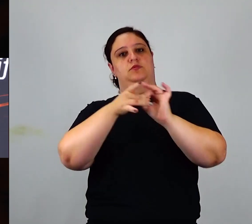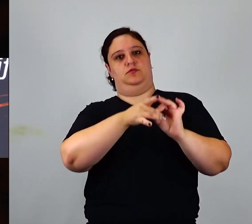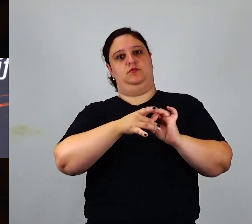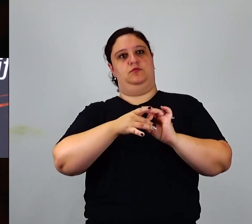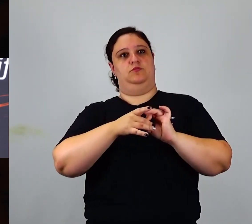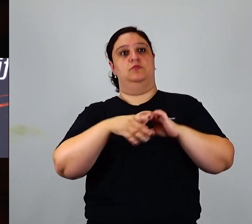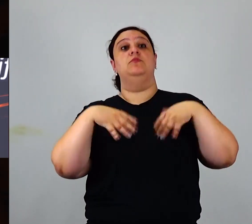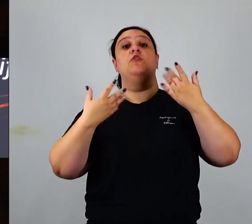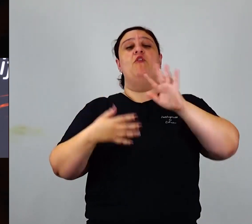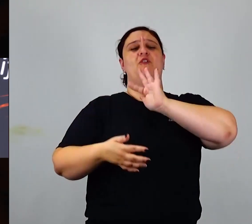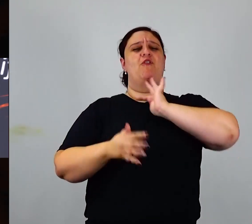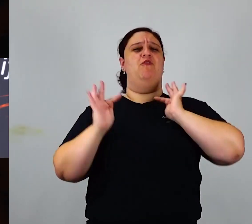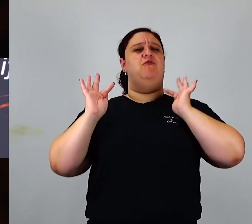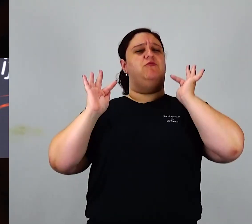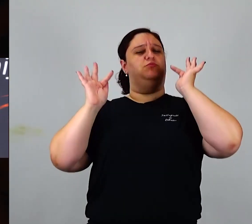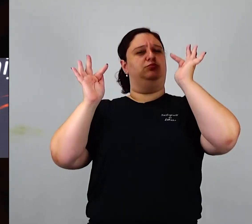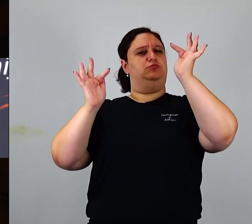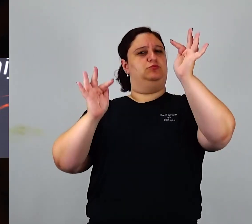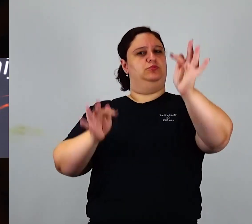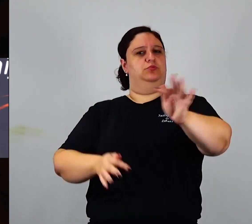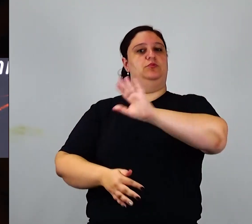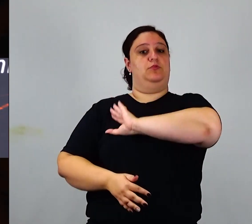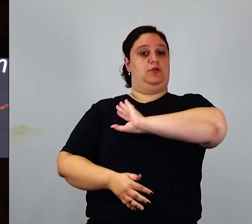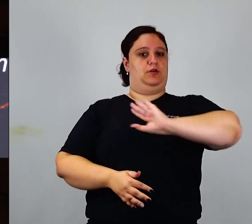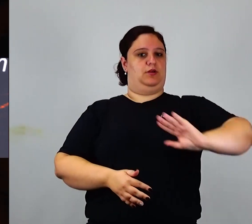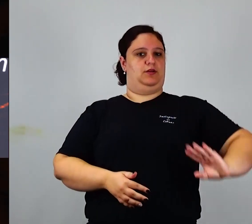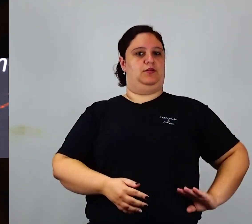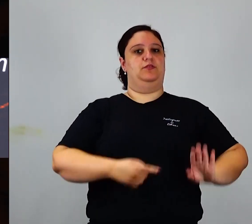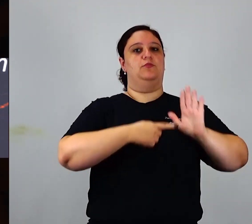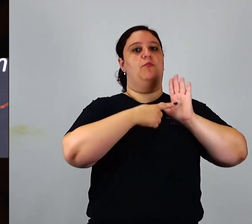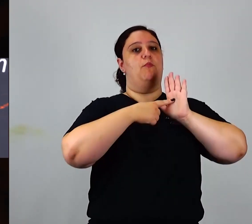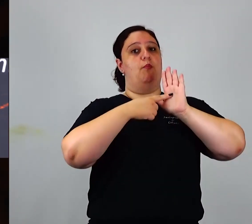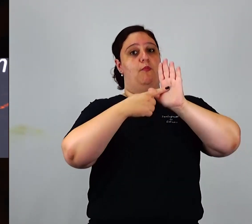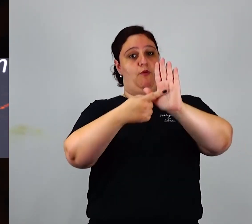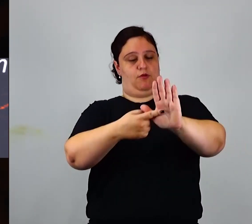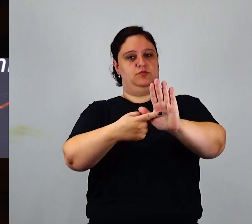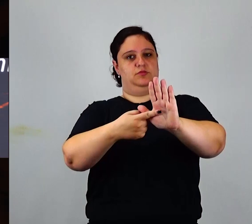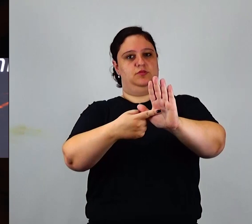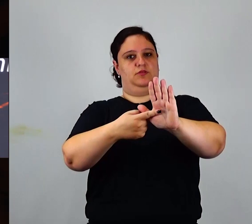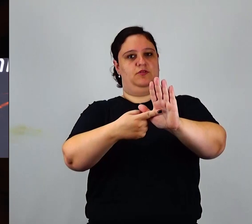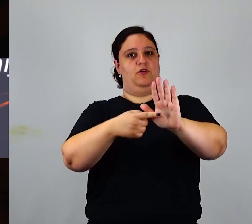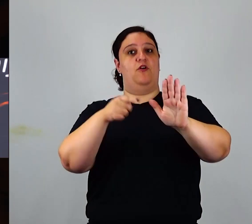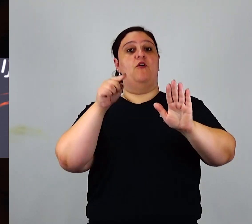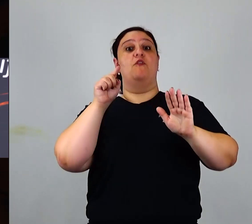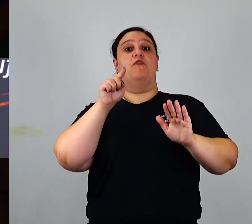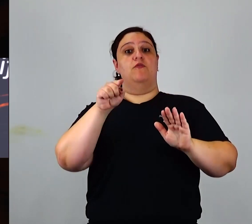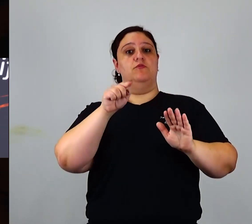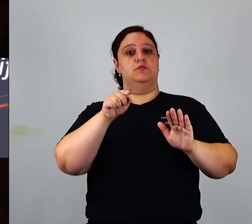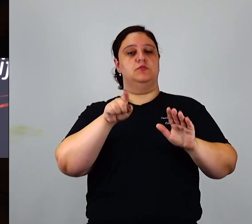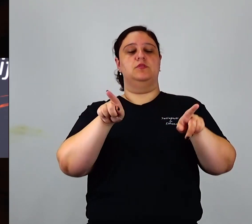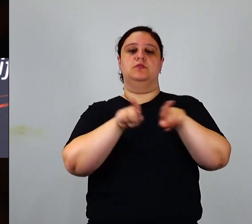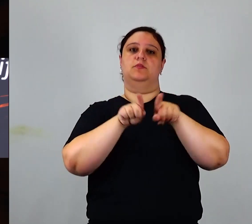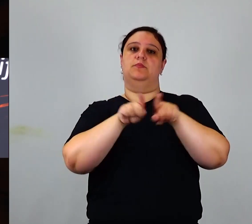Quando Cristo, que é a vossa vida, se manifestar, então,